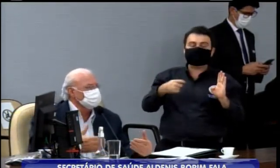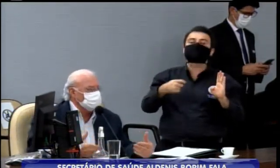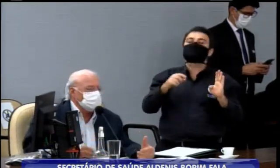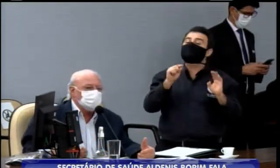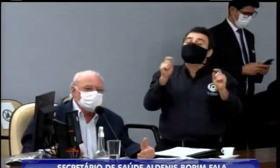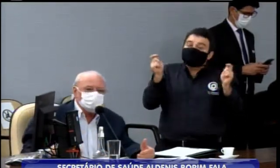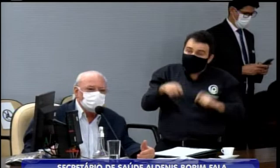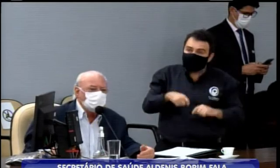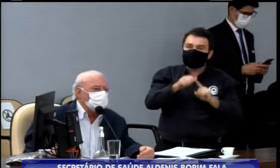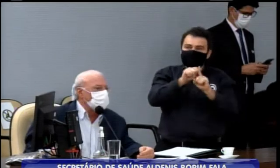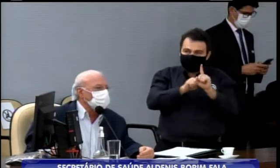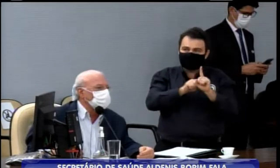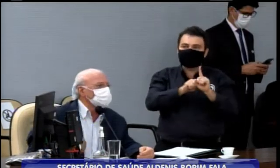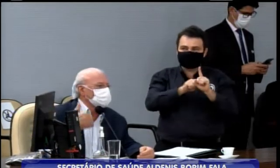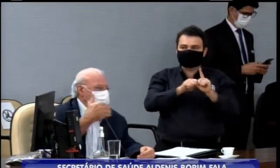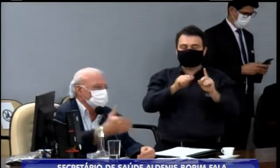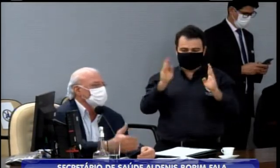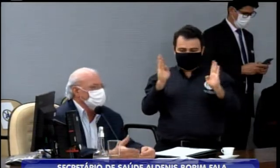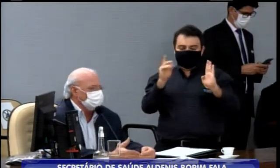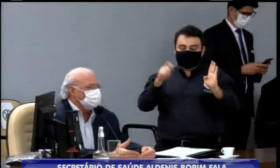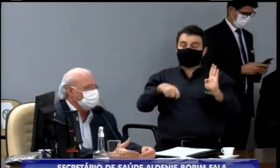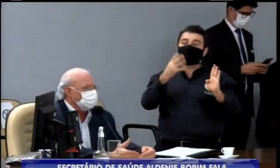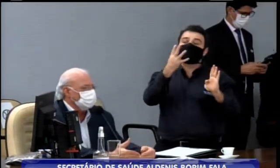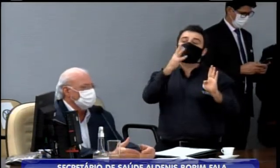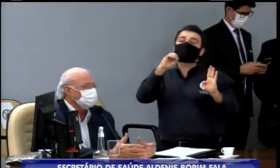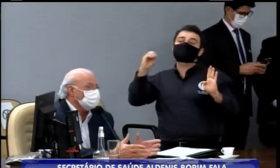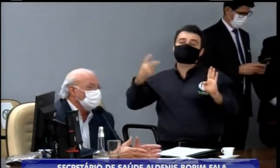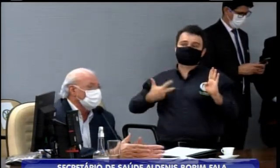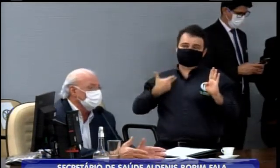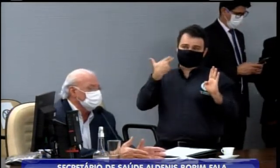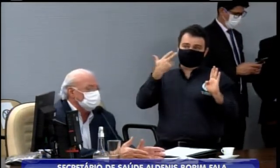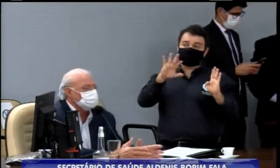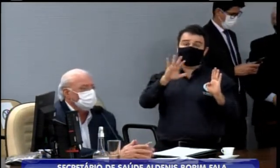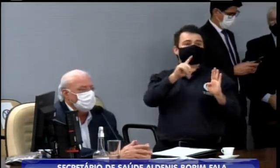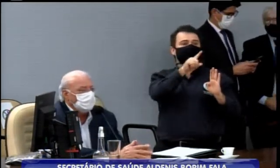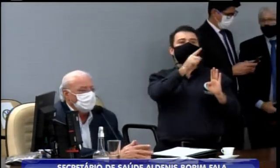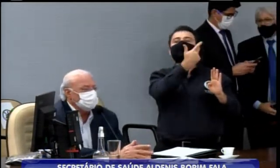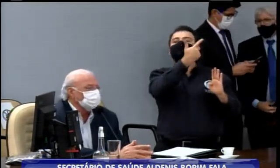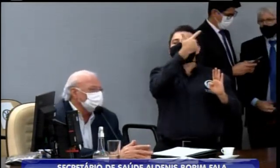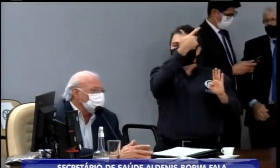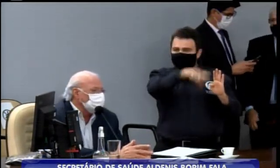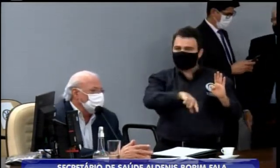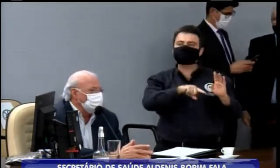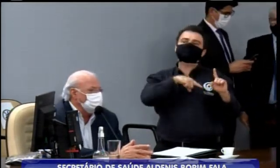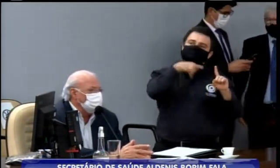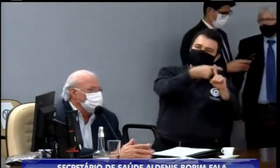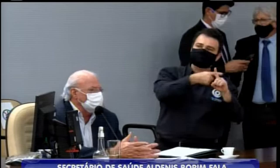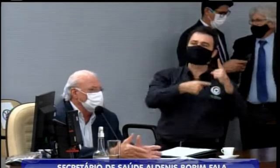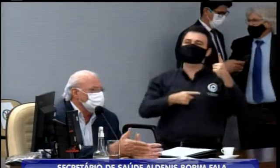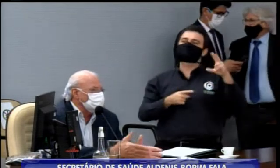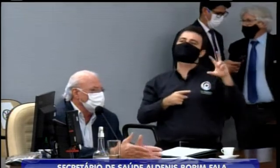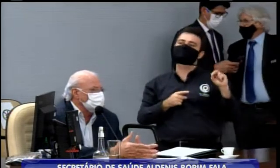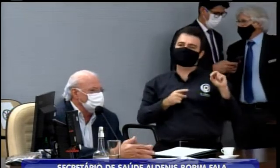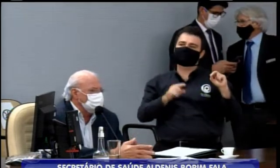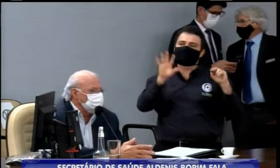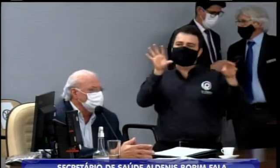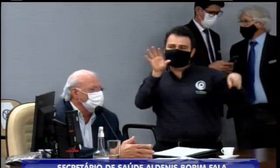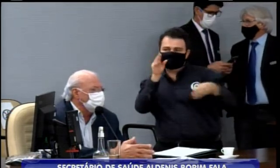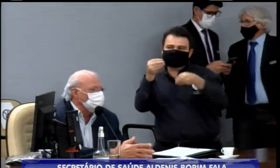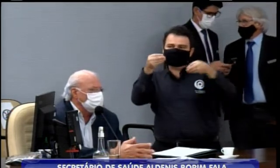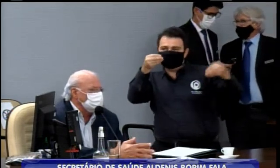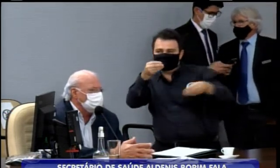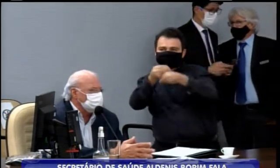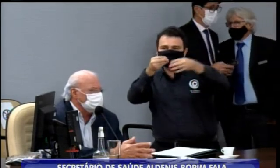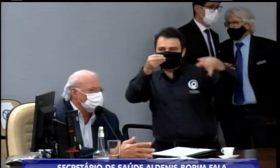Então, você tem que fazer uma projeção a longo prazo. Mas eu acredito que Se tudo correr bem, dentro de 2 anos